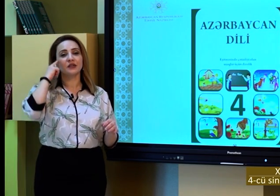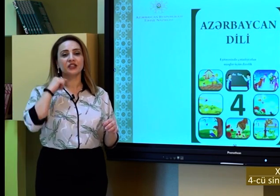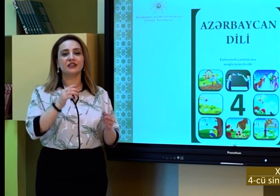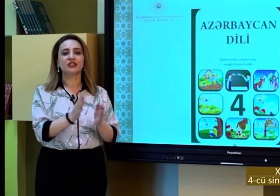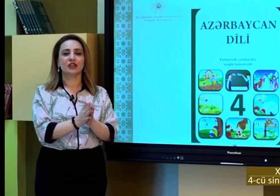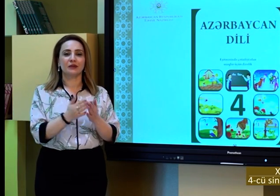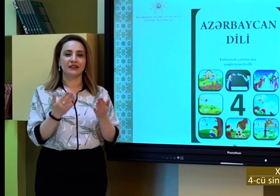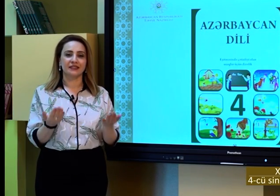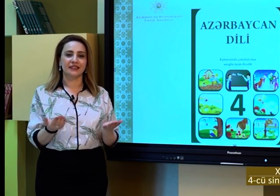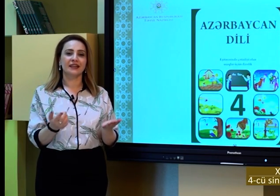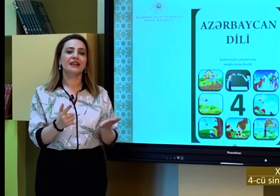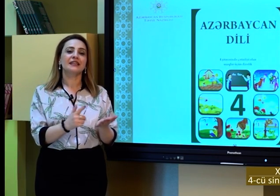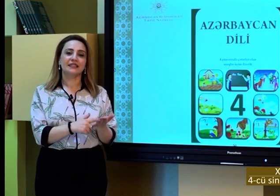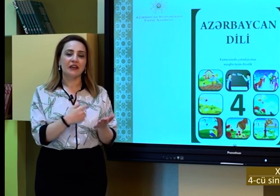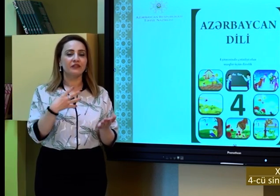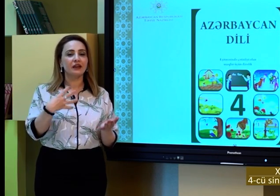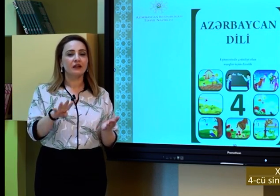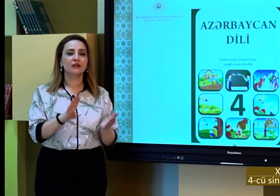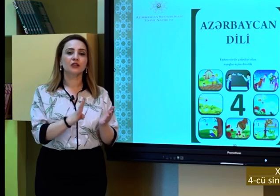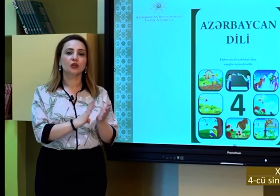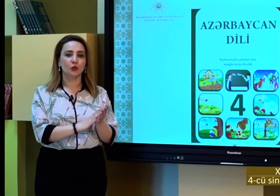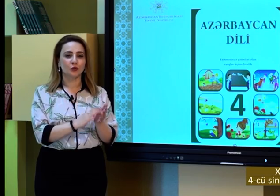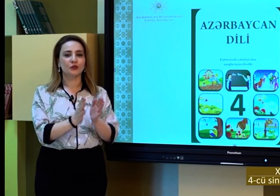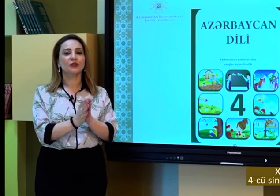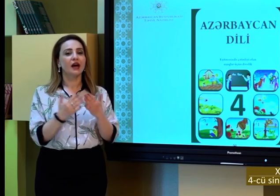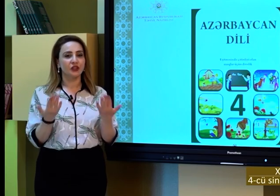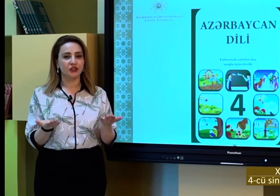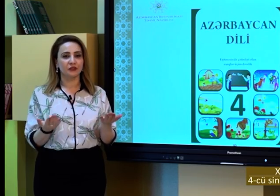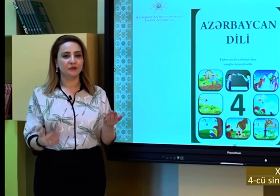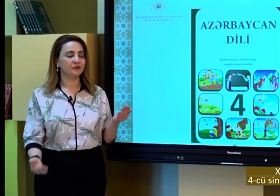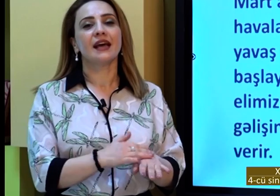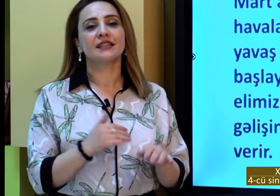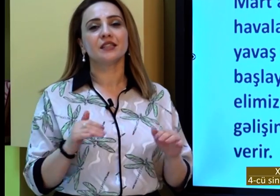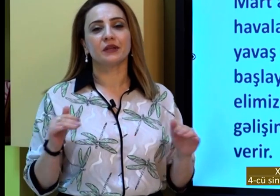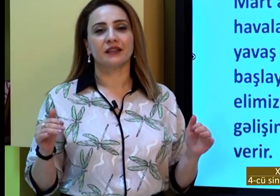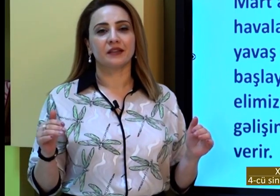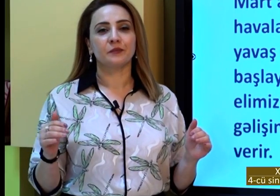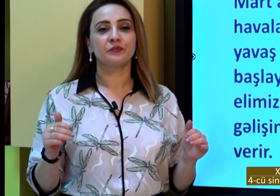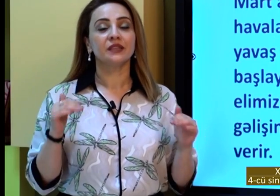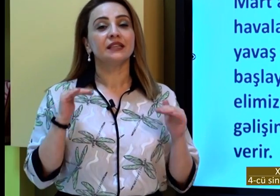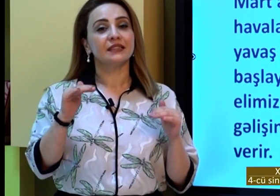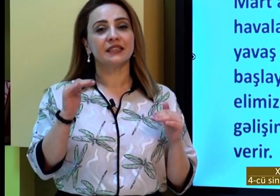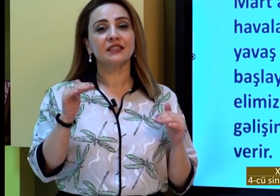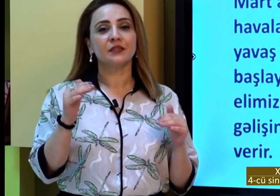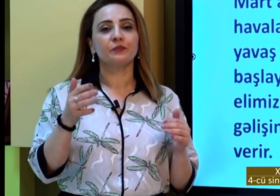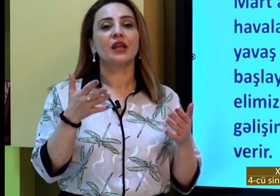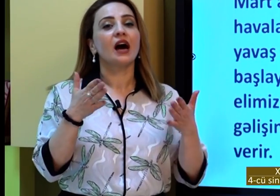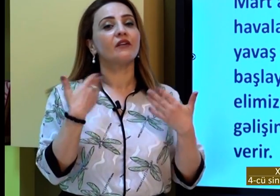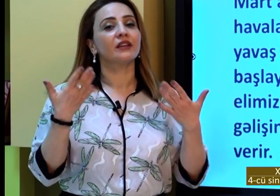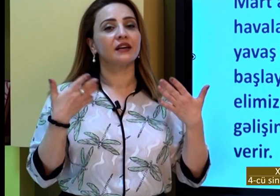Azərbaycan dili kitablarınızda səhifə 49-u açın. Əziz balalar, siz